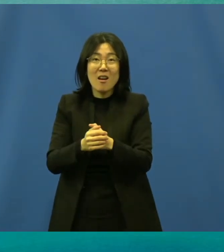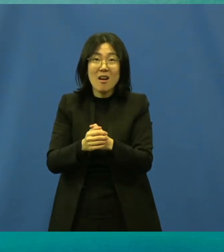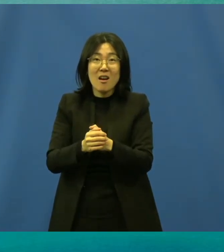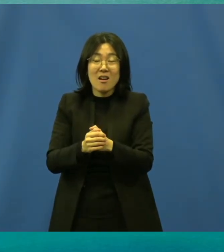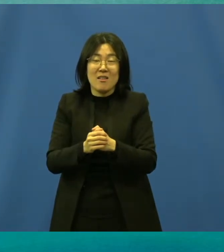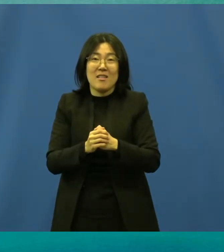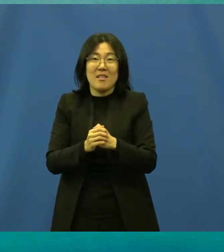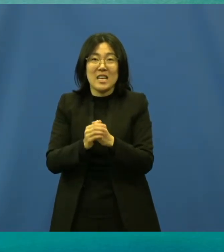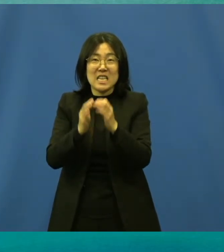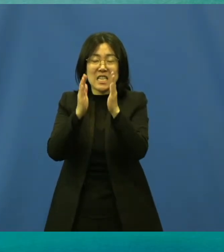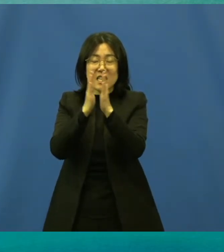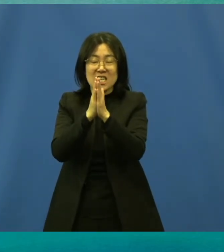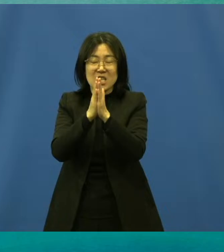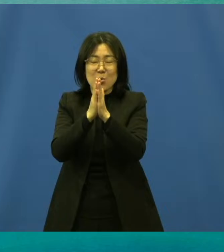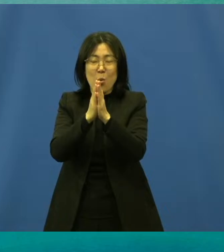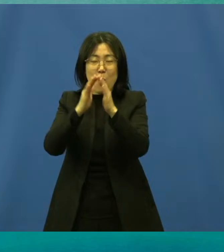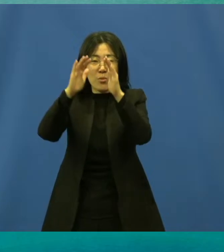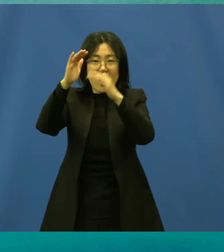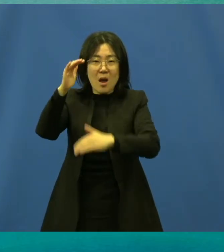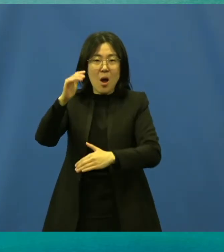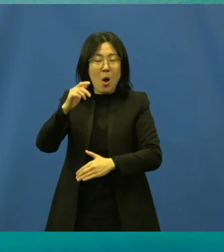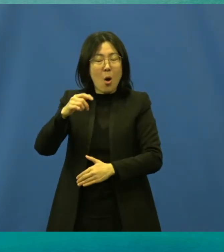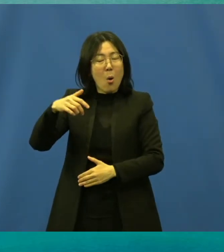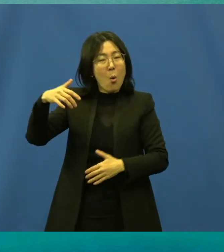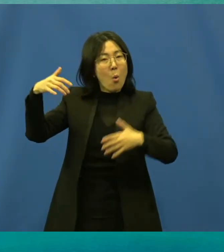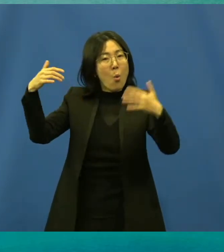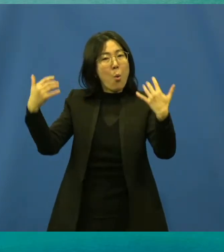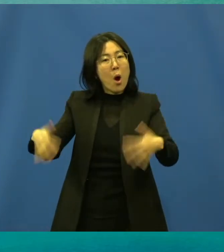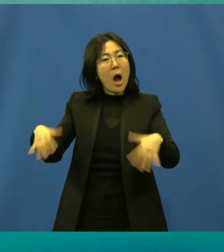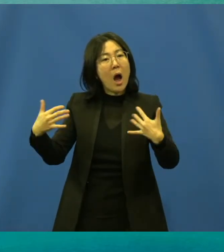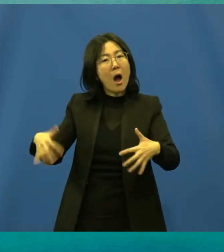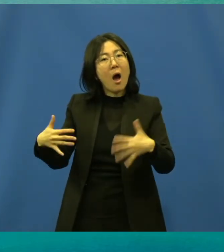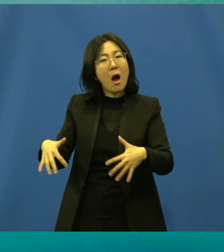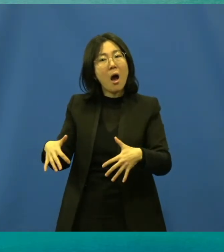아닙니다. 어마어마한 기도를 합니다.